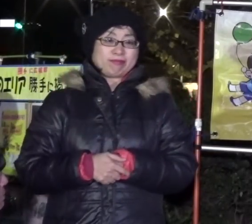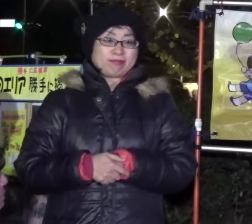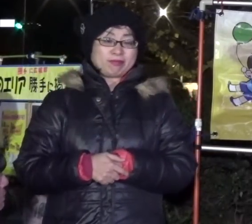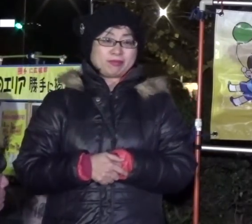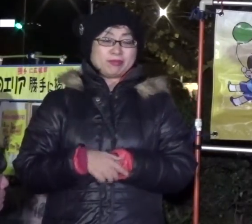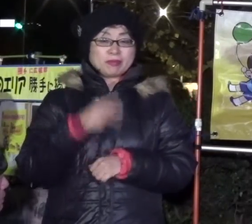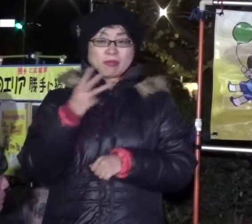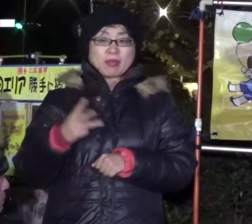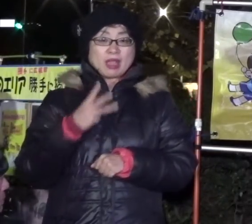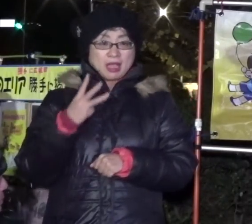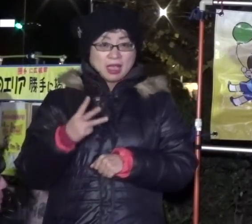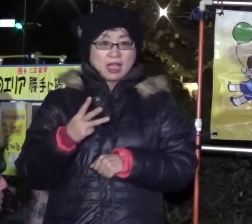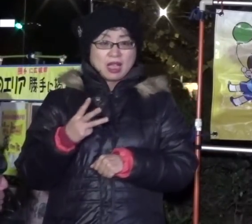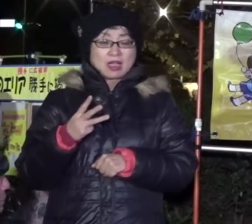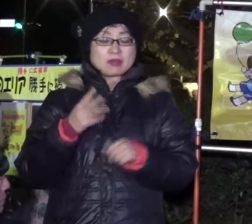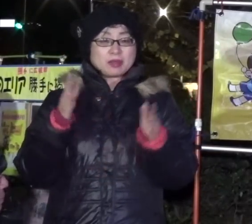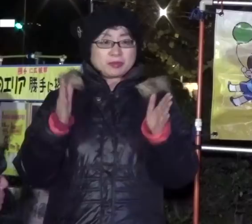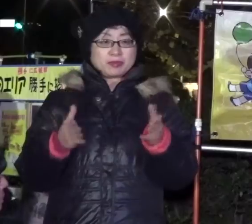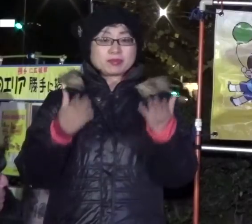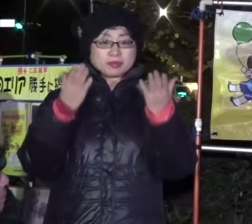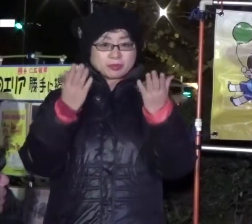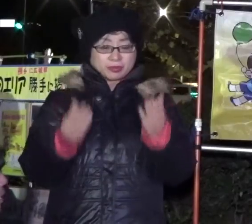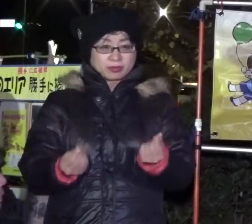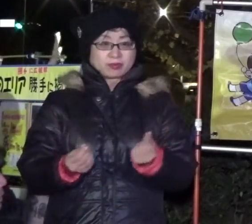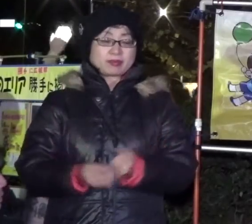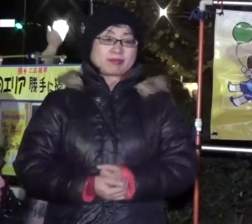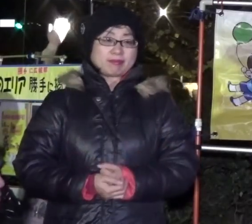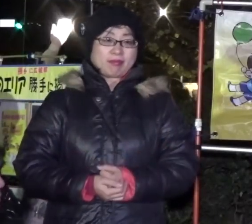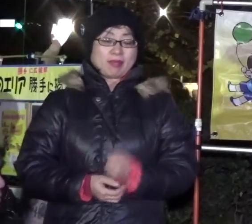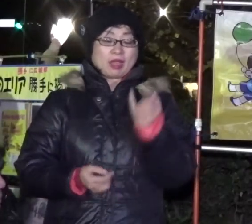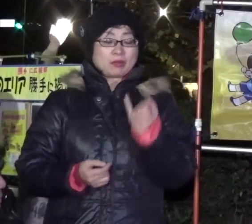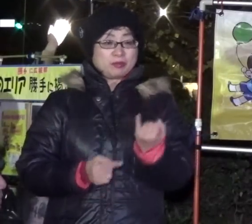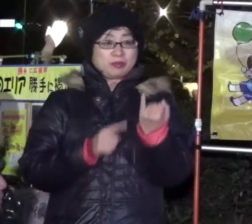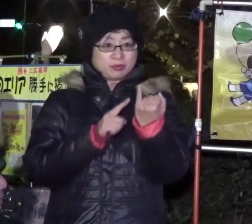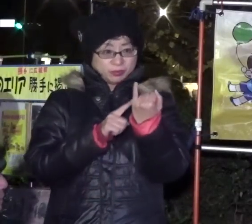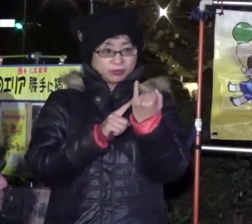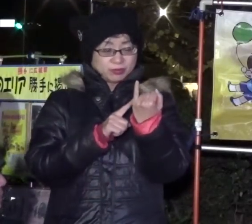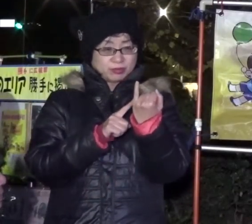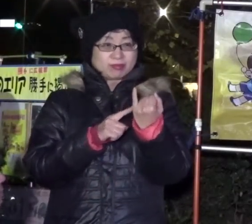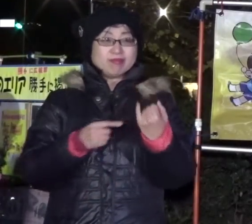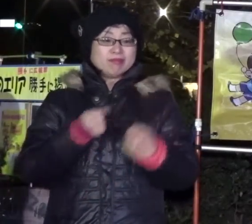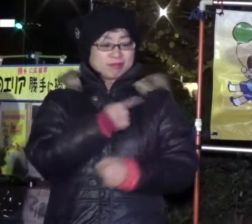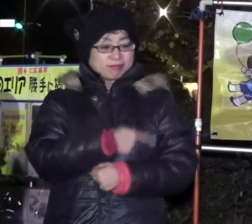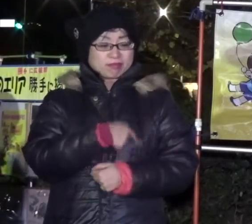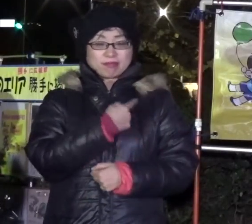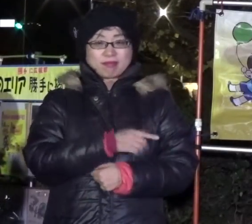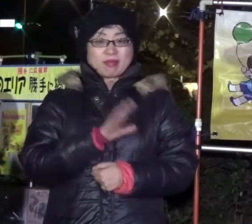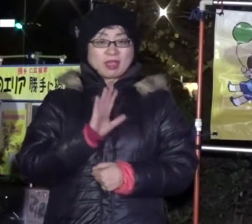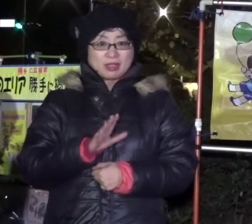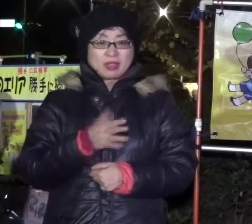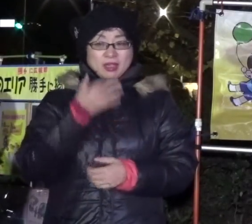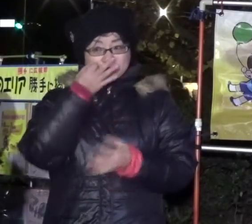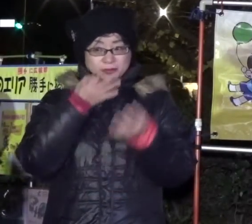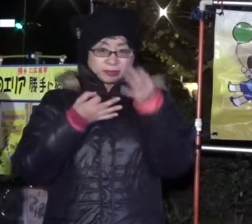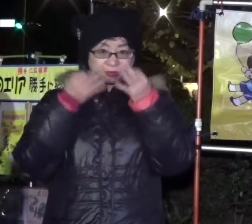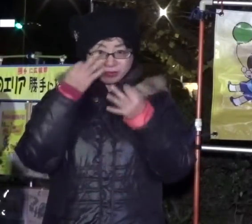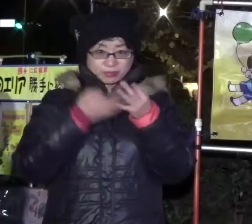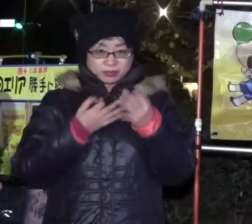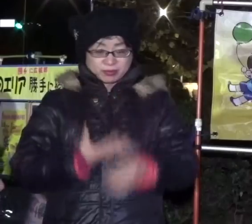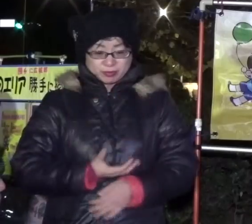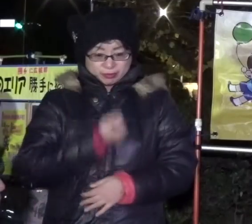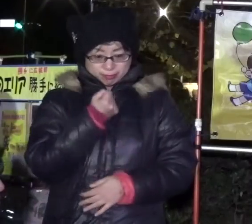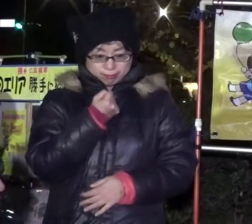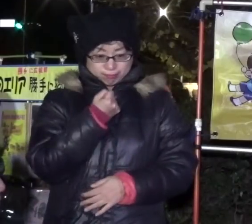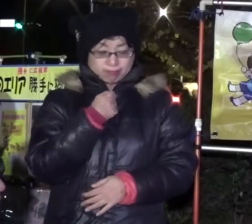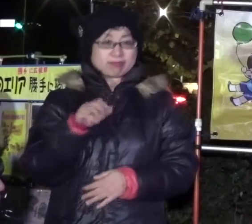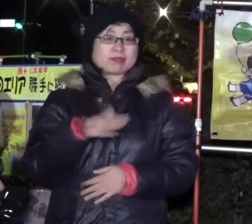回忌も先日終えまして、娘のことは本当にいつも心にあって悲しいことを抱えながら